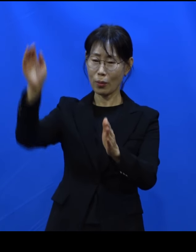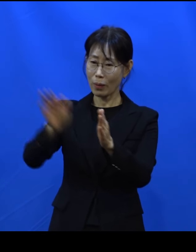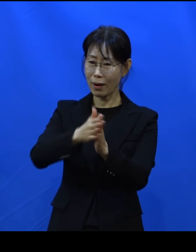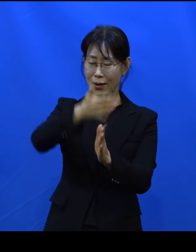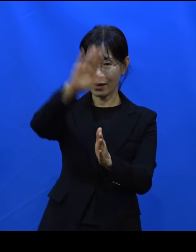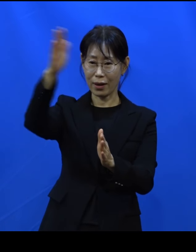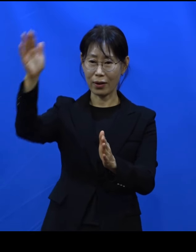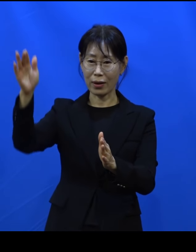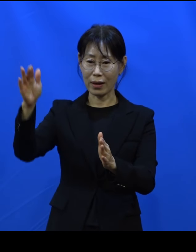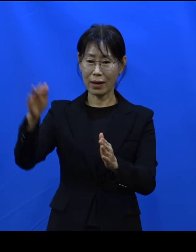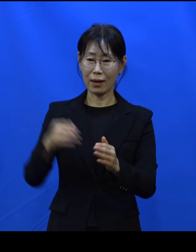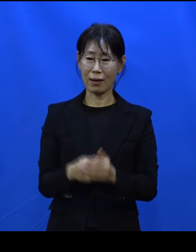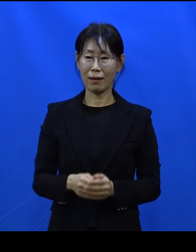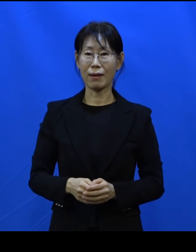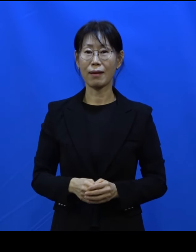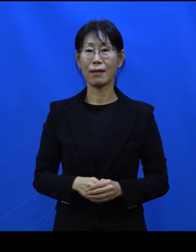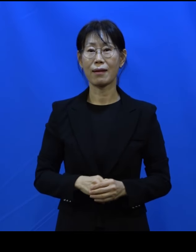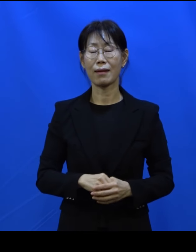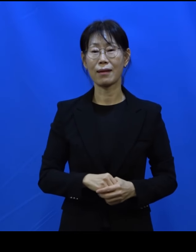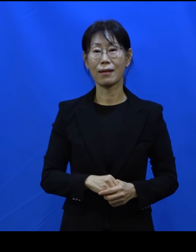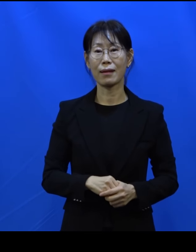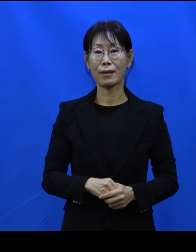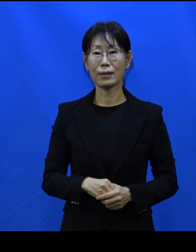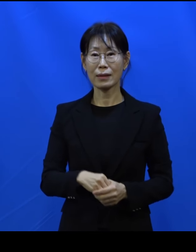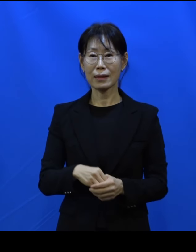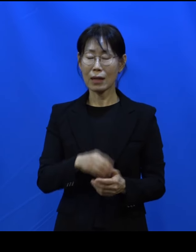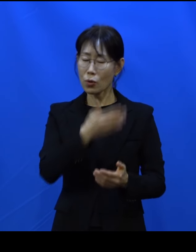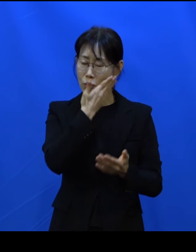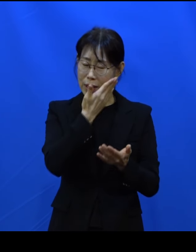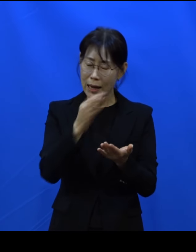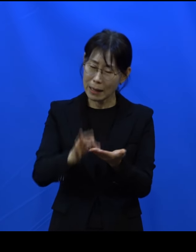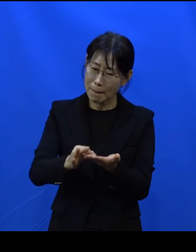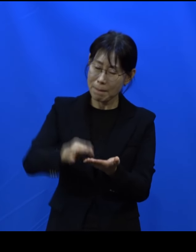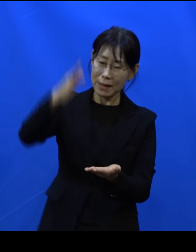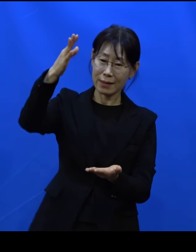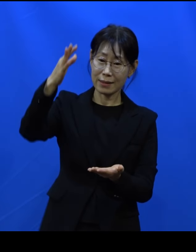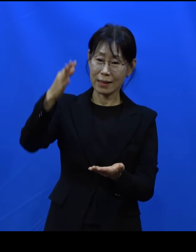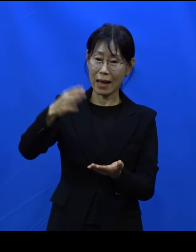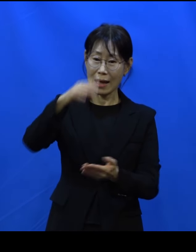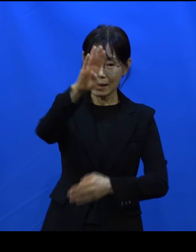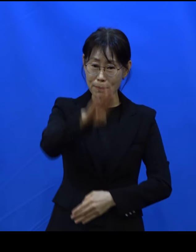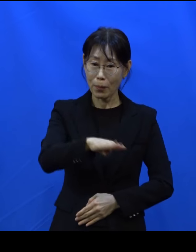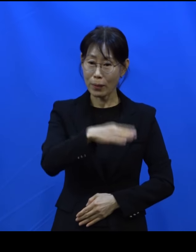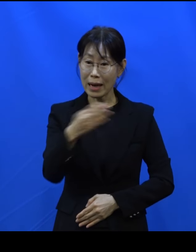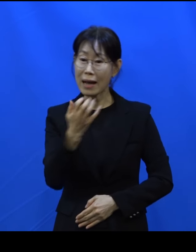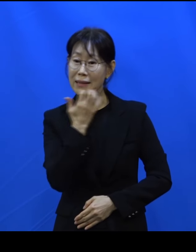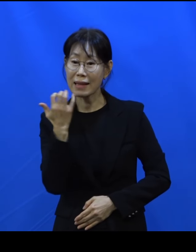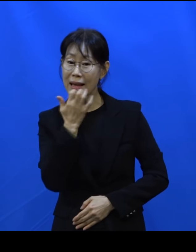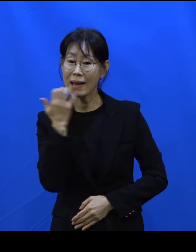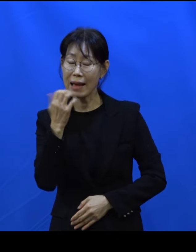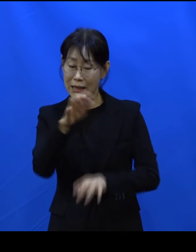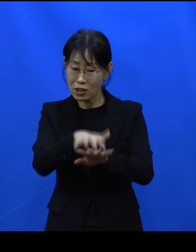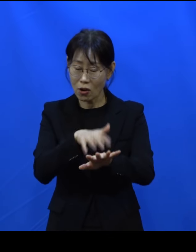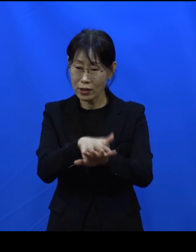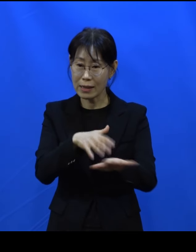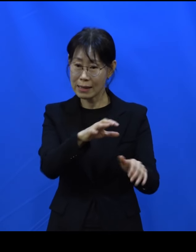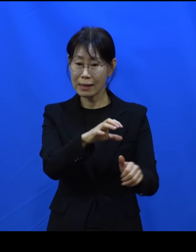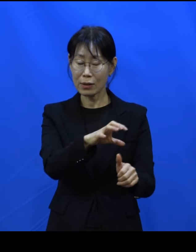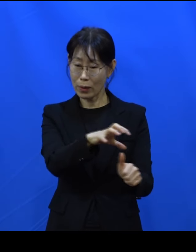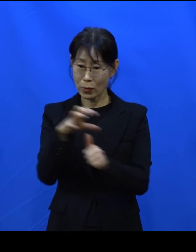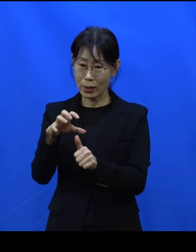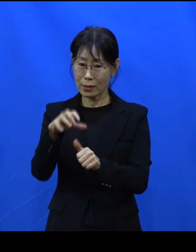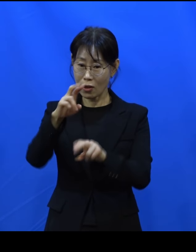사랑으로 엮은 자리가 있습니다. 귀하고 값진 자색천으로 곱게 장식을 했어요. 사방에는 예루살렘